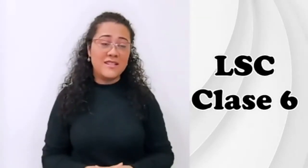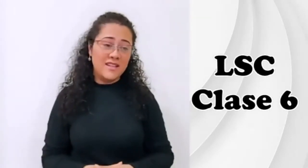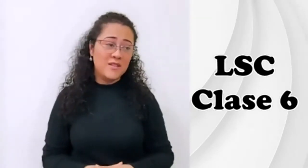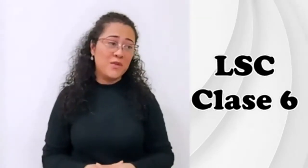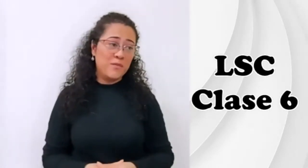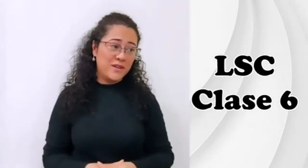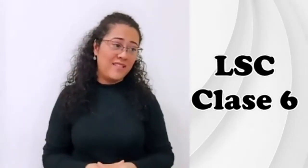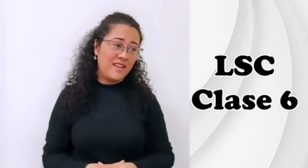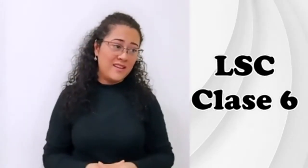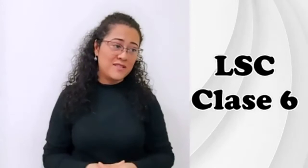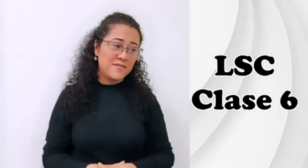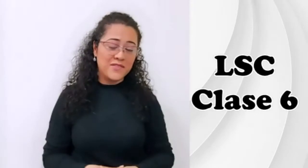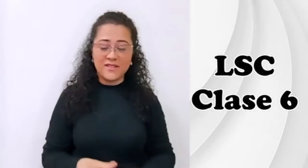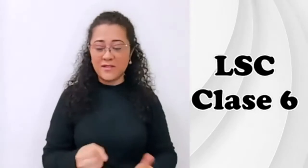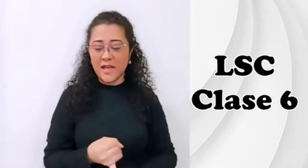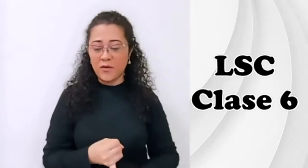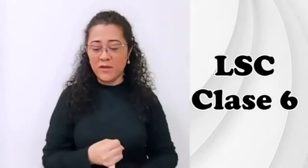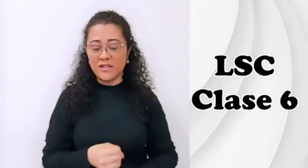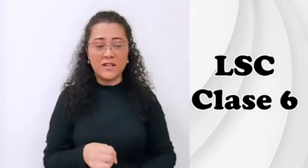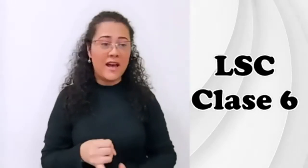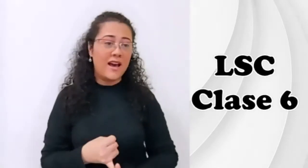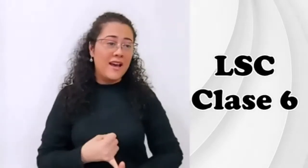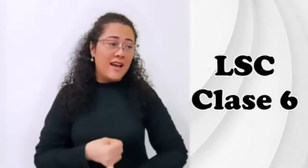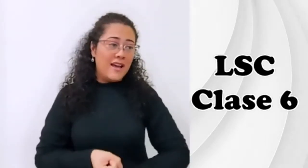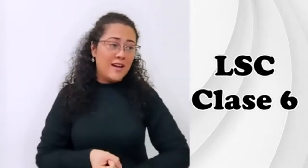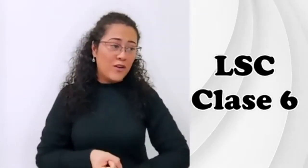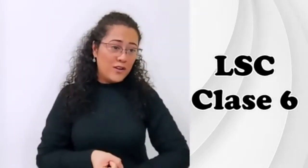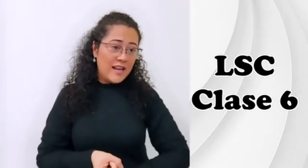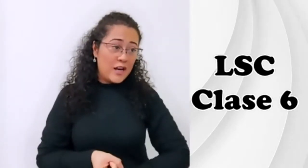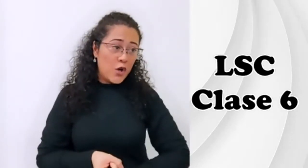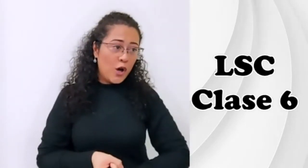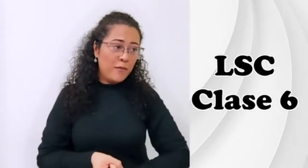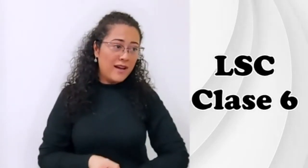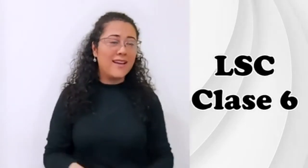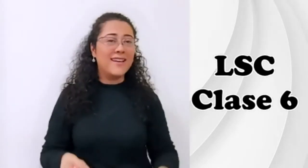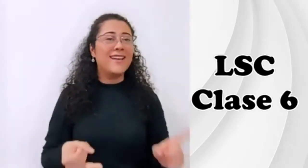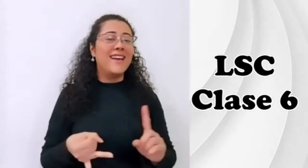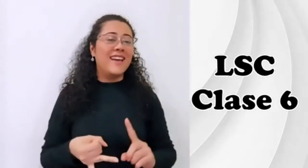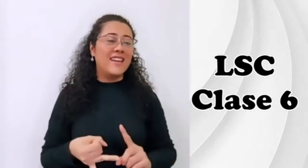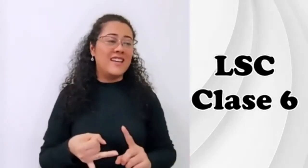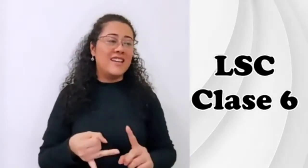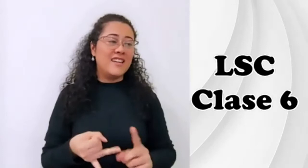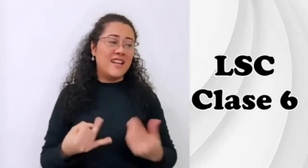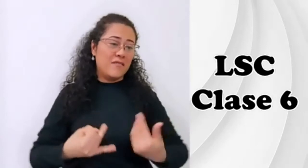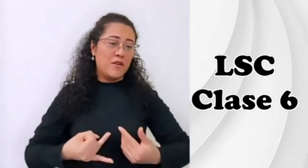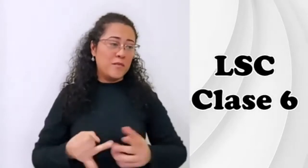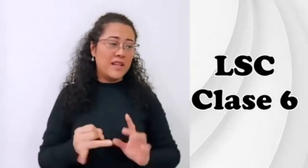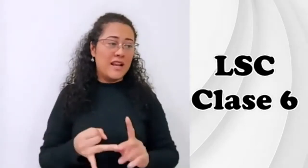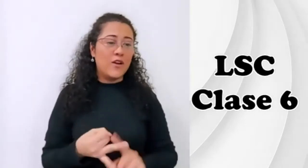es muy importante eso. Entonces hemos visto el color de la ropa y la forma pues de la